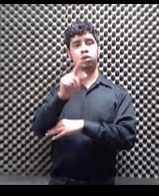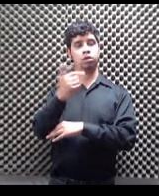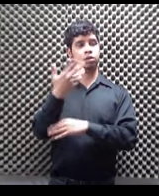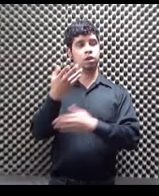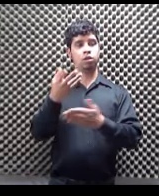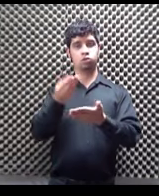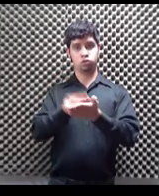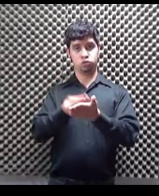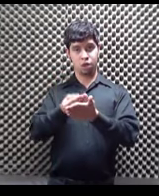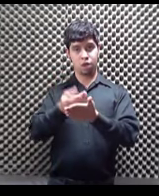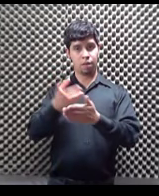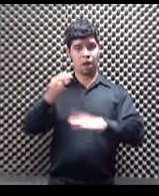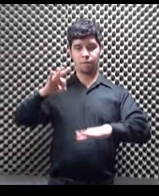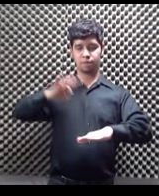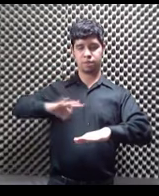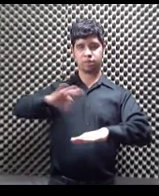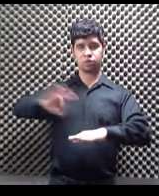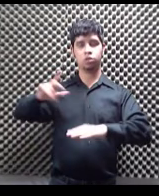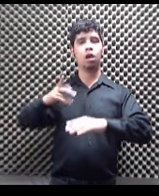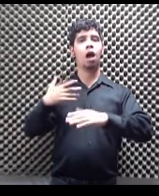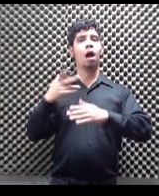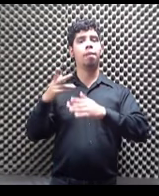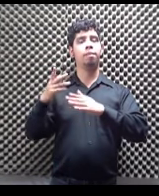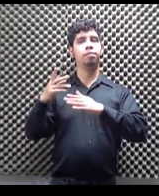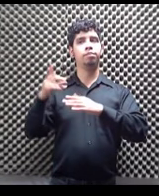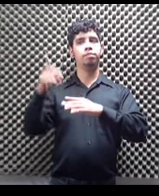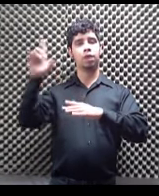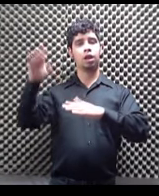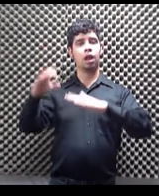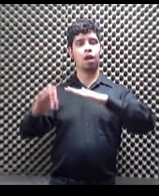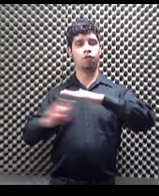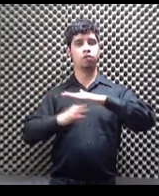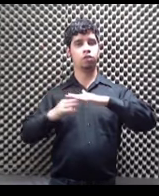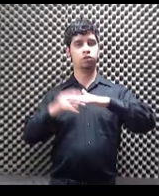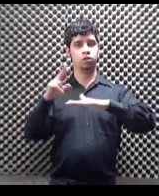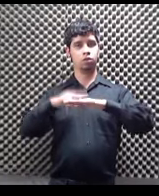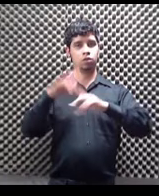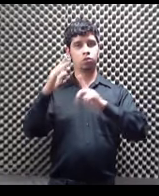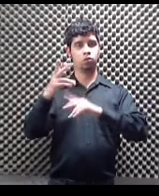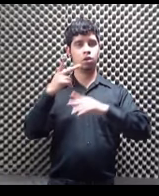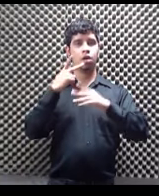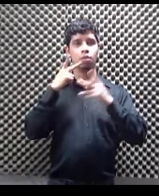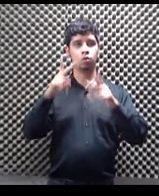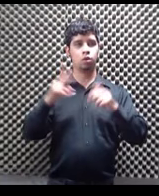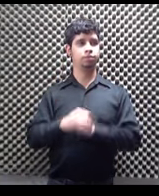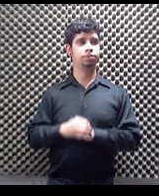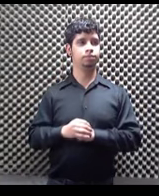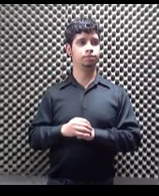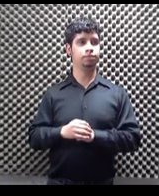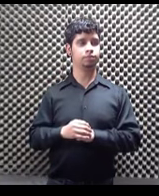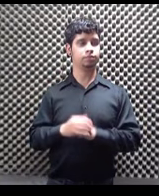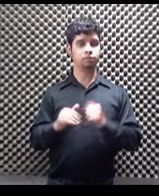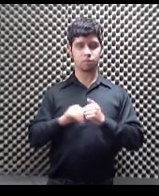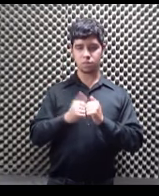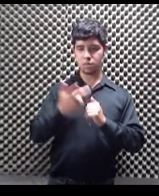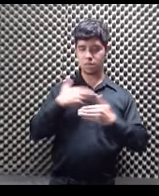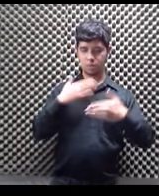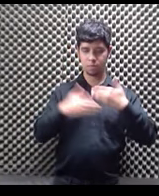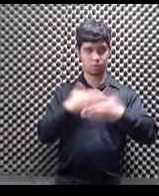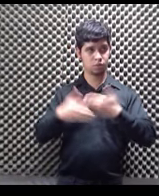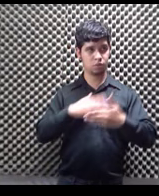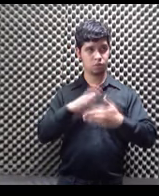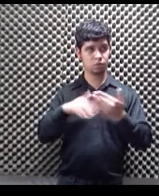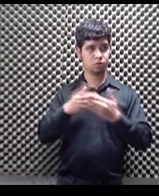¿no? Desde a beneficio de la fundación. Cuéntame, ¿cómo va eso? ¿Cómo va esa preparación?